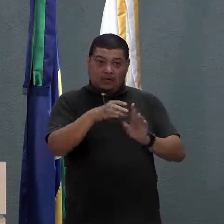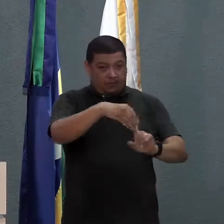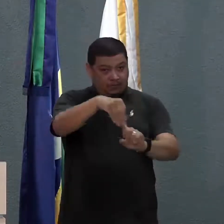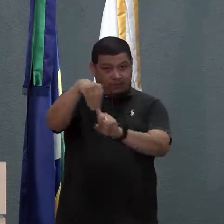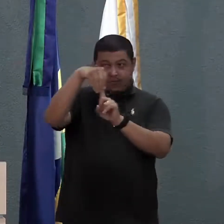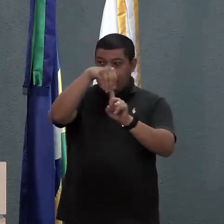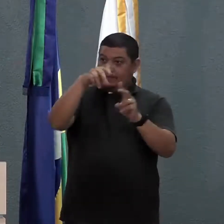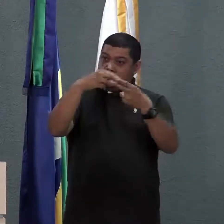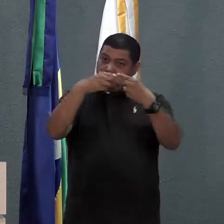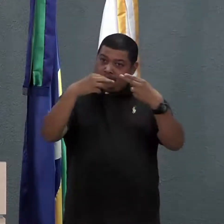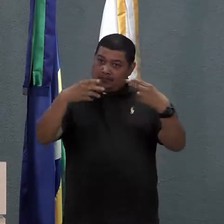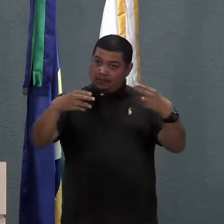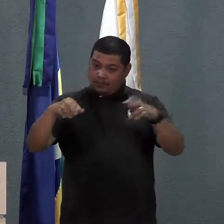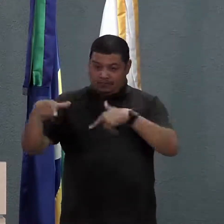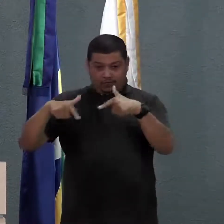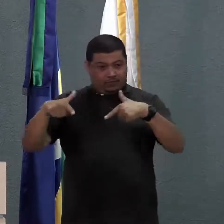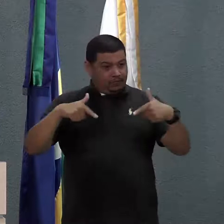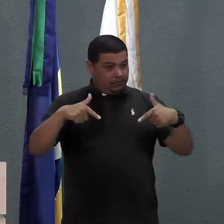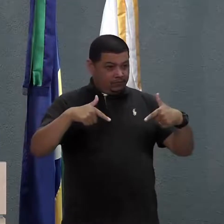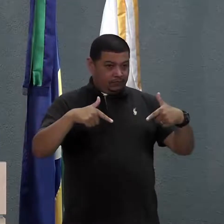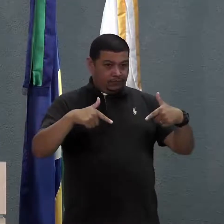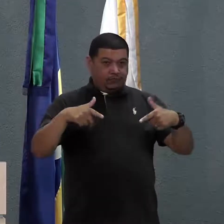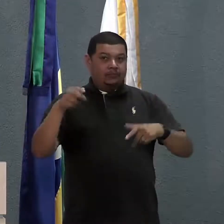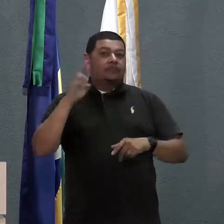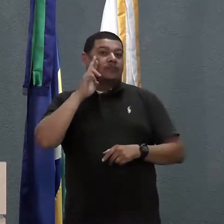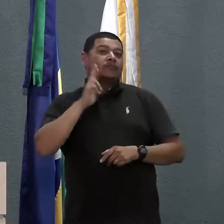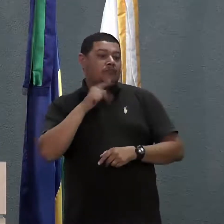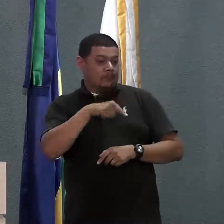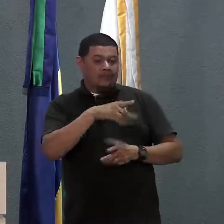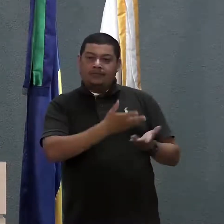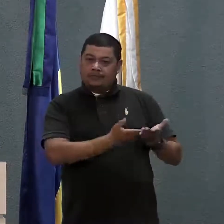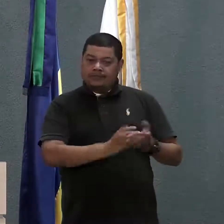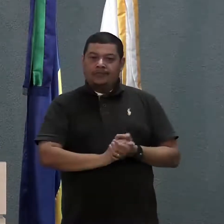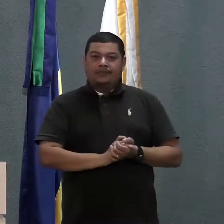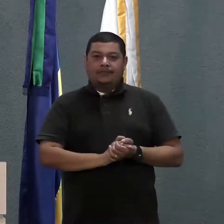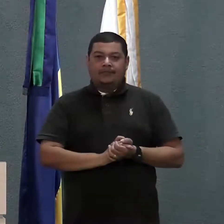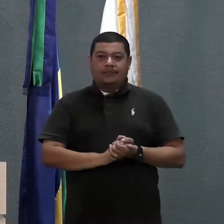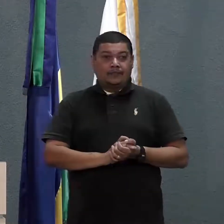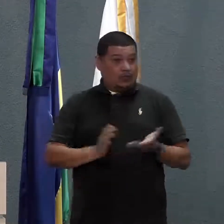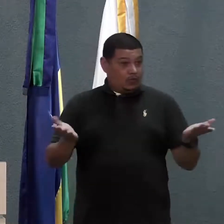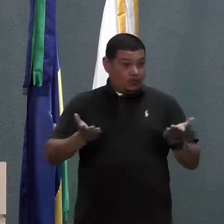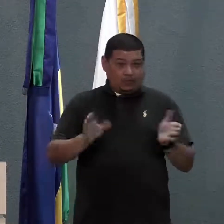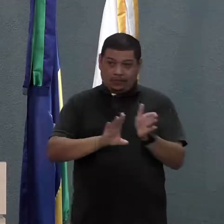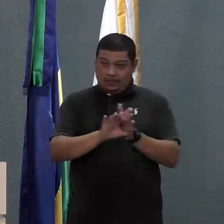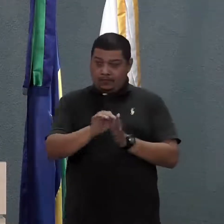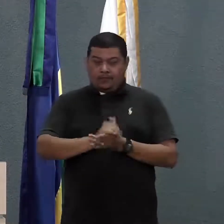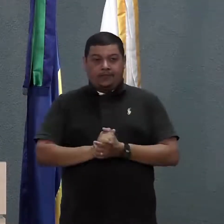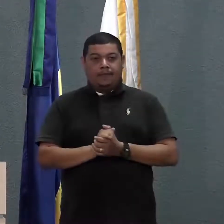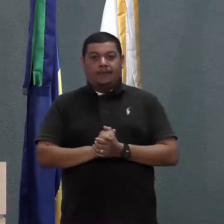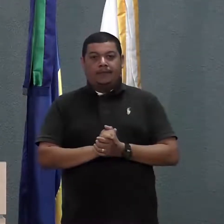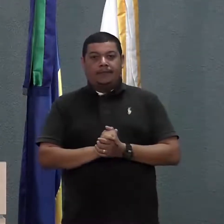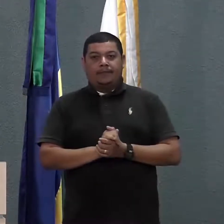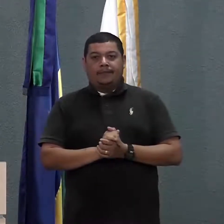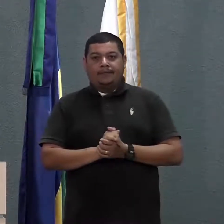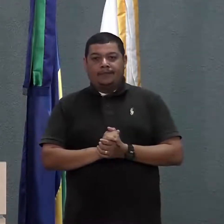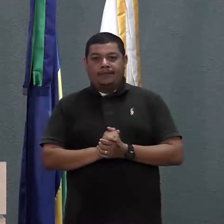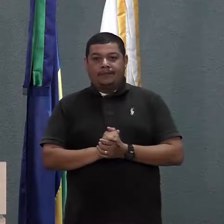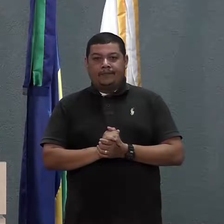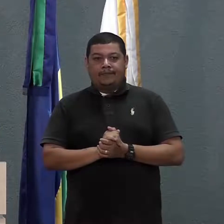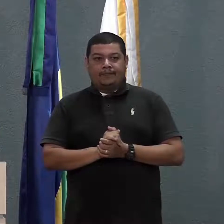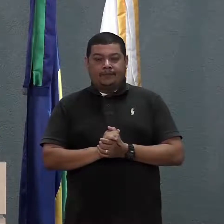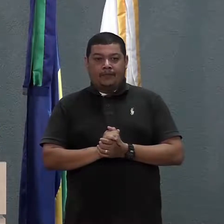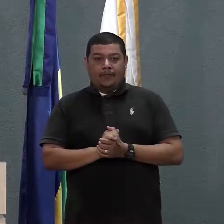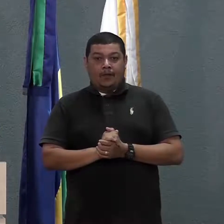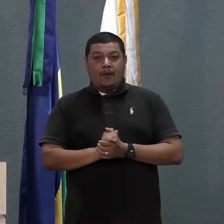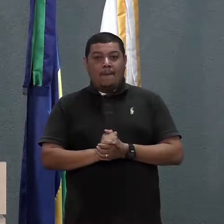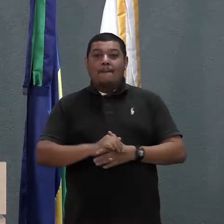grandes ações de todo o Estado. E assim tem feito. Cacoal, para que tenha conhecimento, Capixe, hoje o maior número de inscritos de